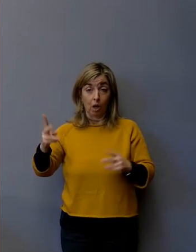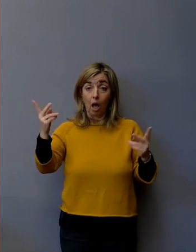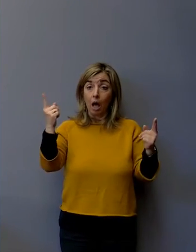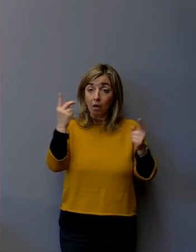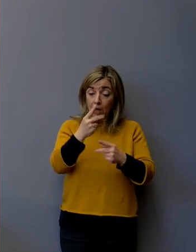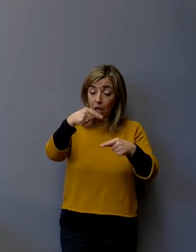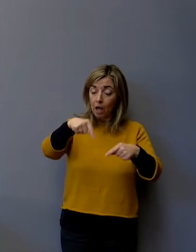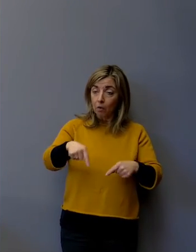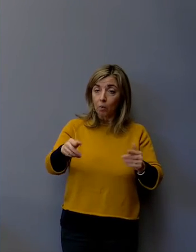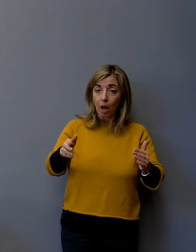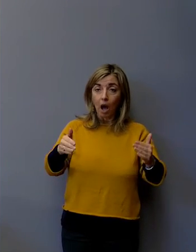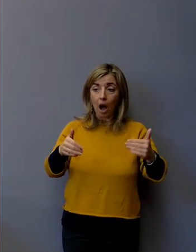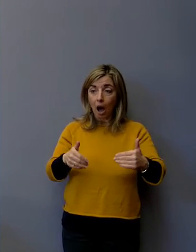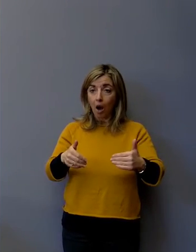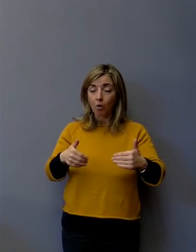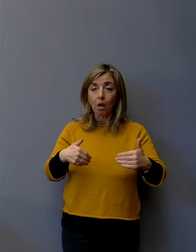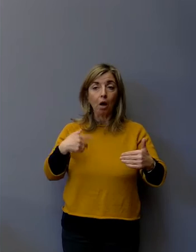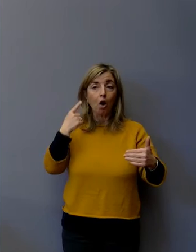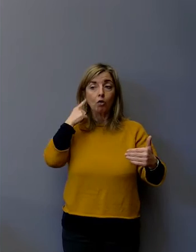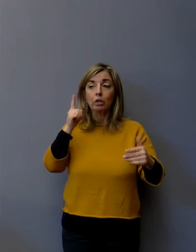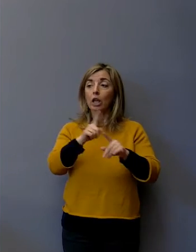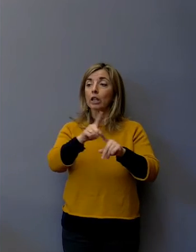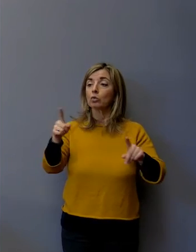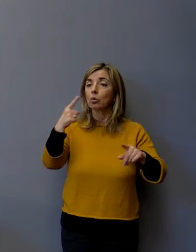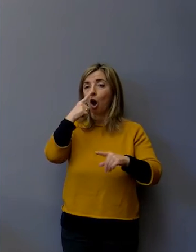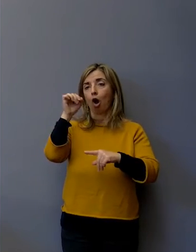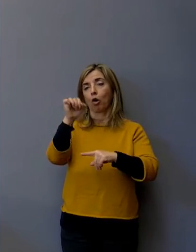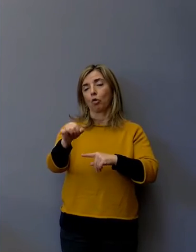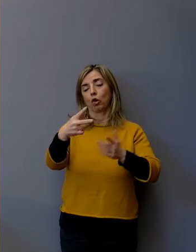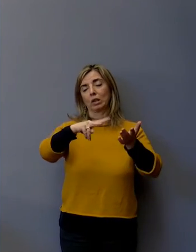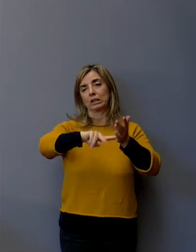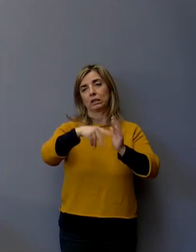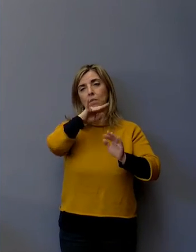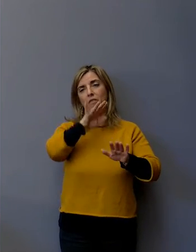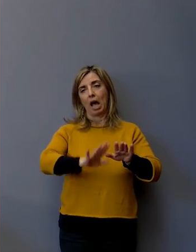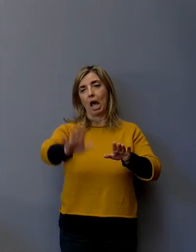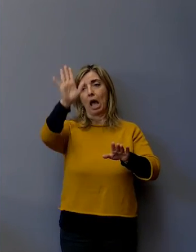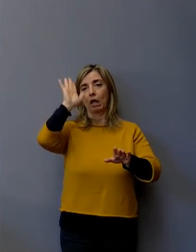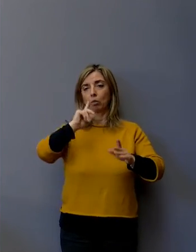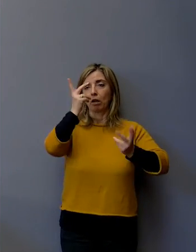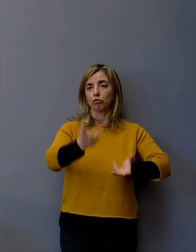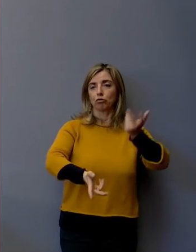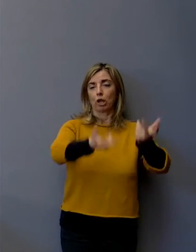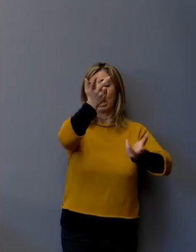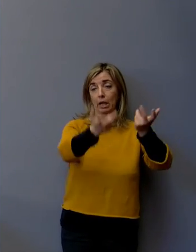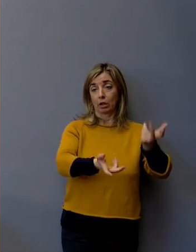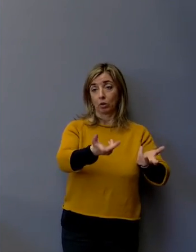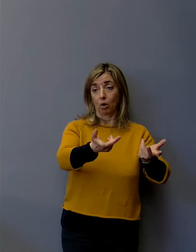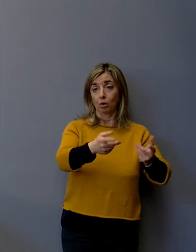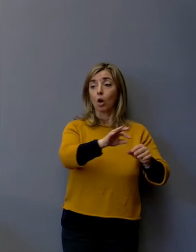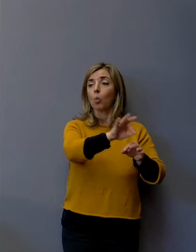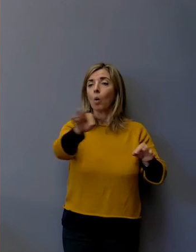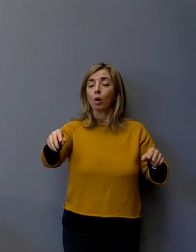arcaico di malti cento e dei rifiuti addirittura sentito dire in quest'aula che l'inceneritore servirebbero a completare il ciclo di